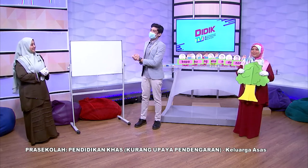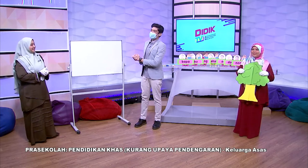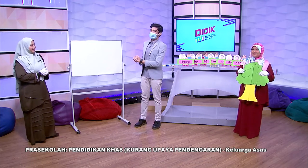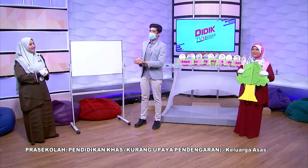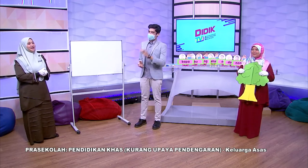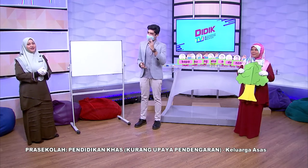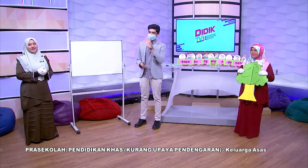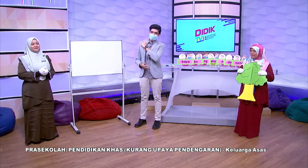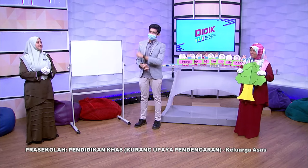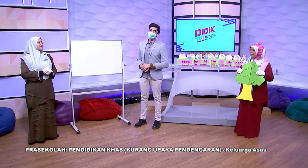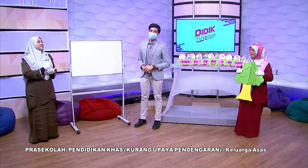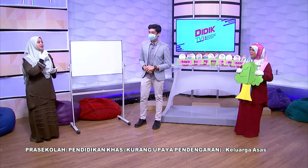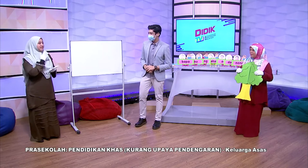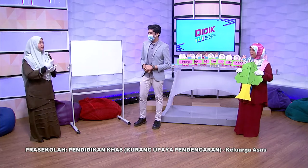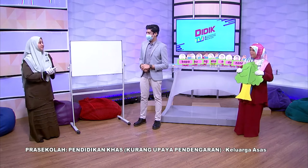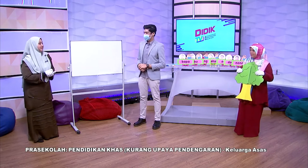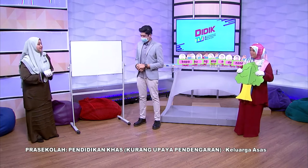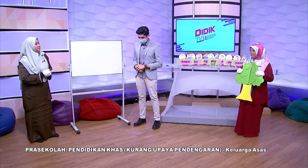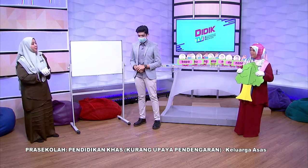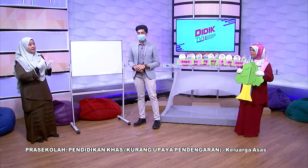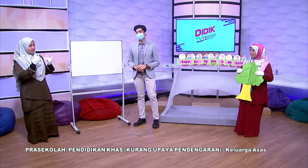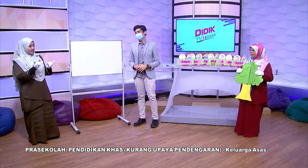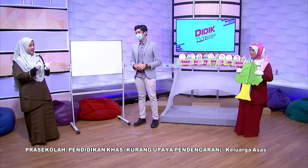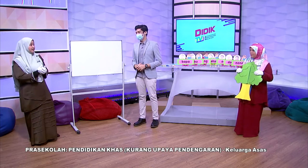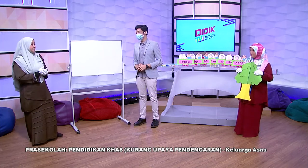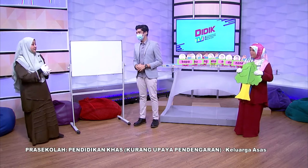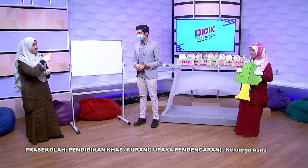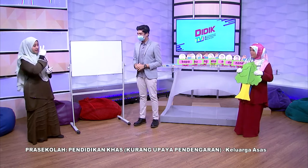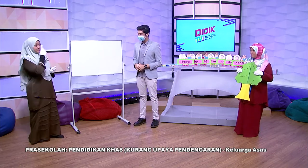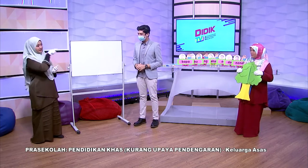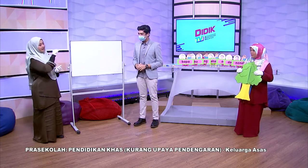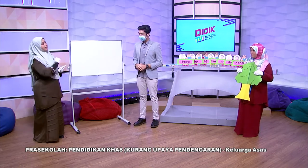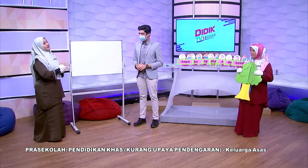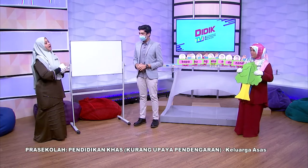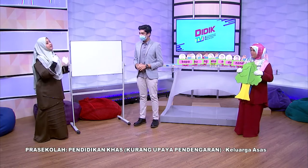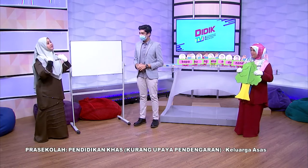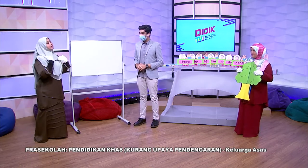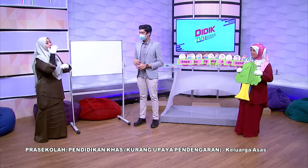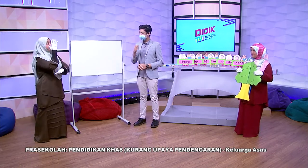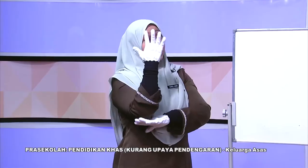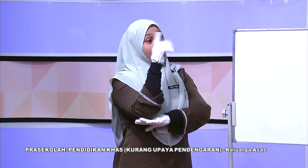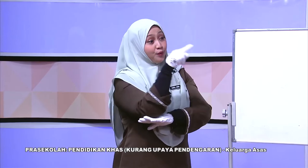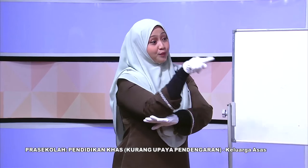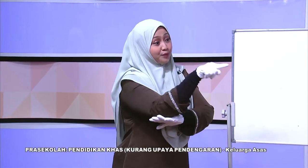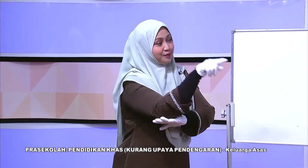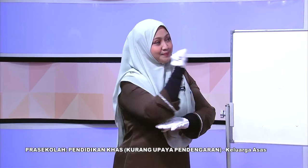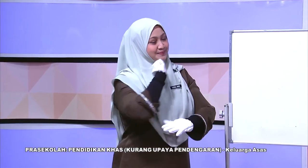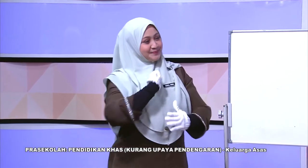yang ketiga makasih Fan sekarang Ivan Nampak tak ada pokok Aduh pokoknya